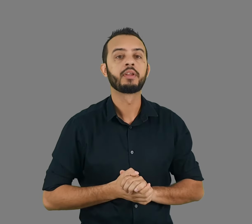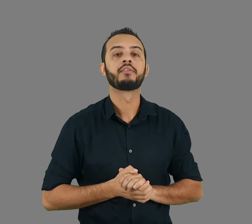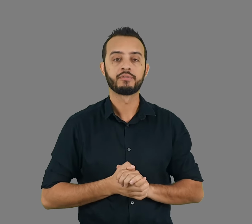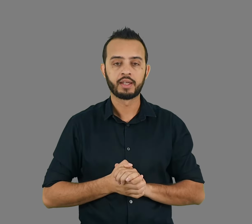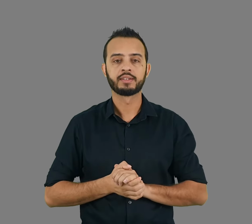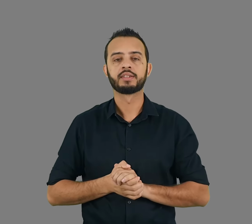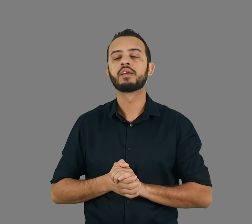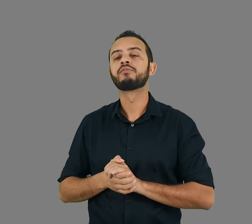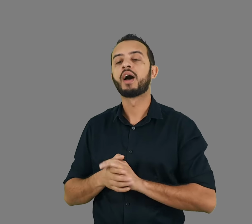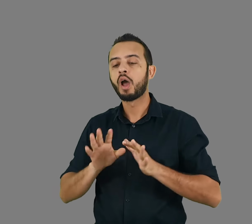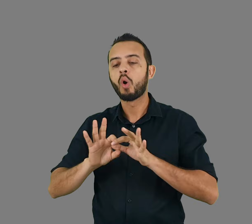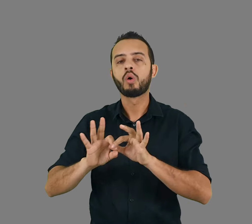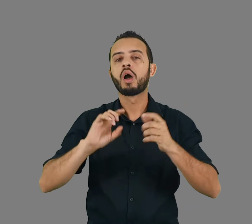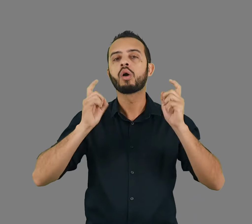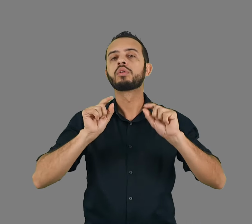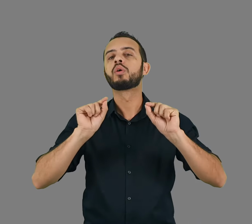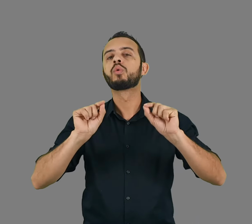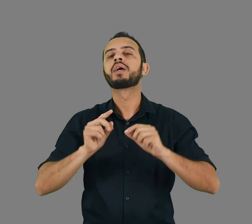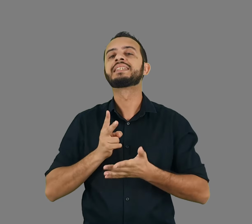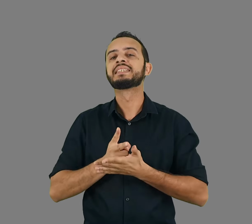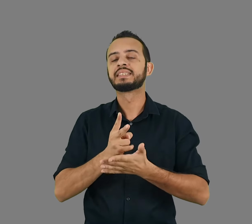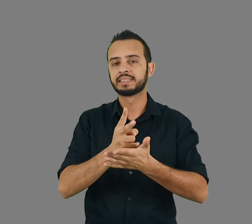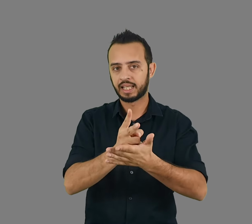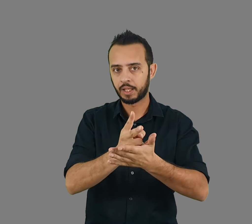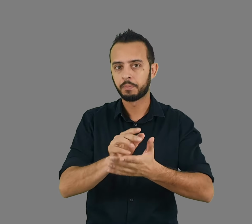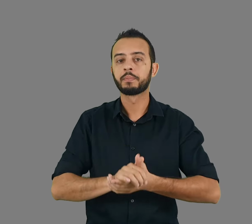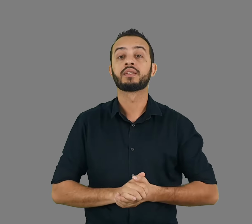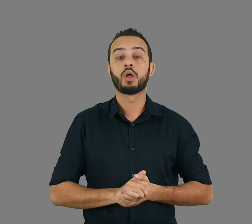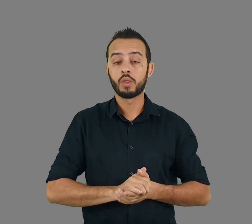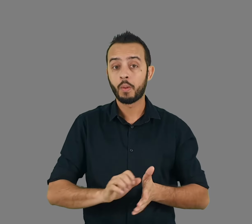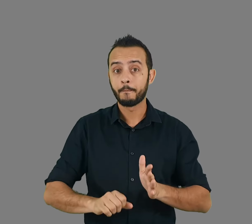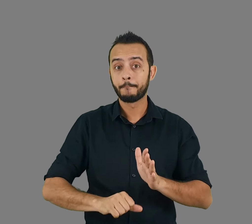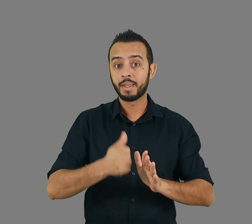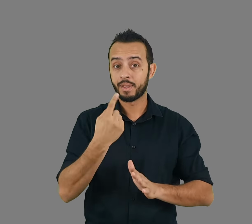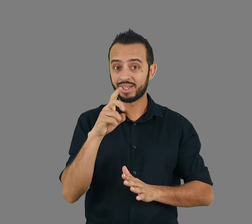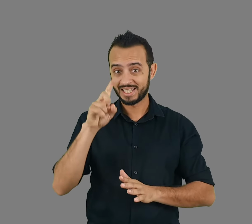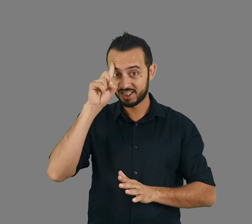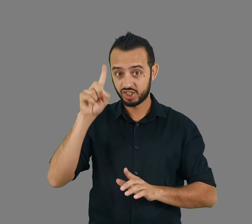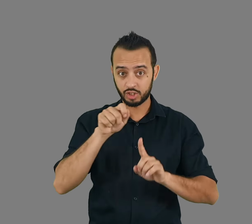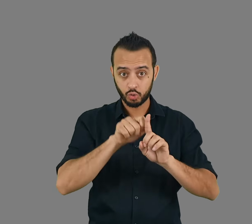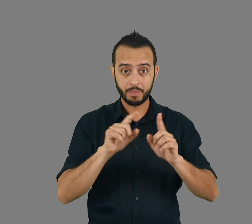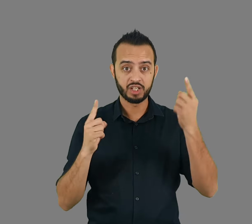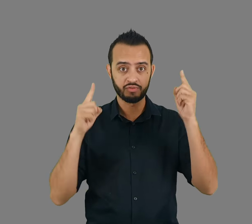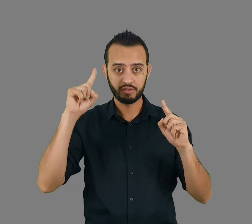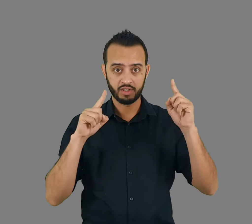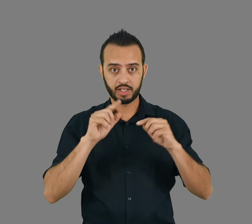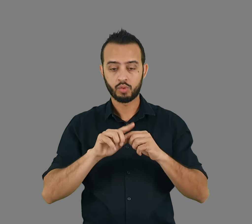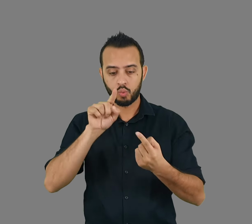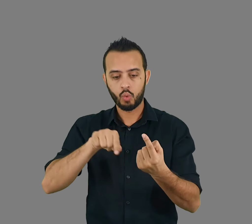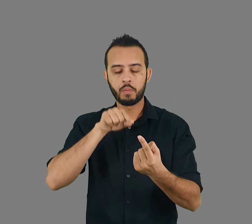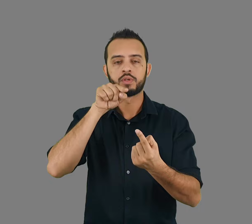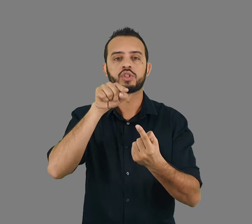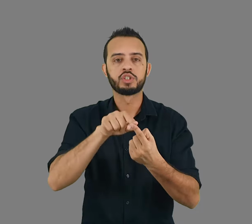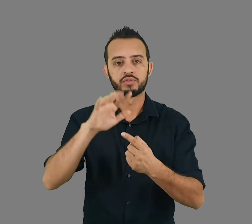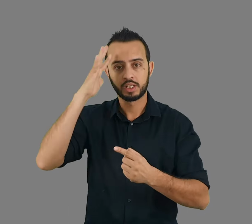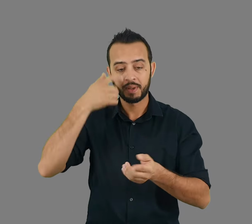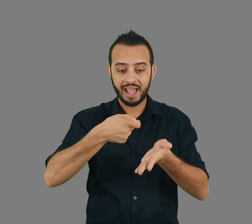Reunir-se-á ordinariamente e preferencialmente na primeira quinzena de fevereiro para deliberar sobre o relatório anual da